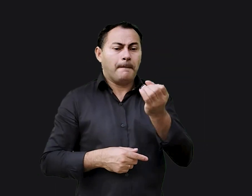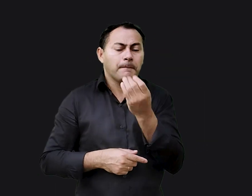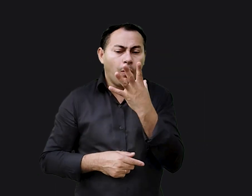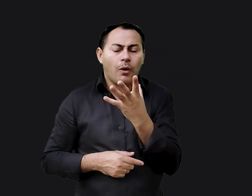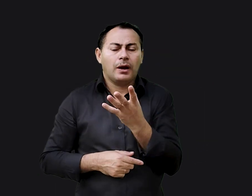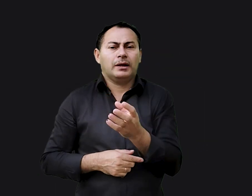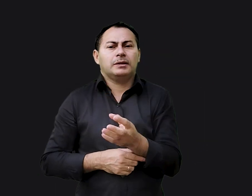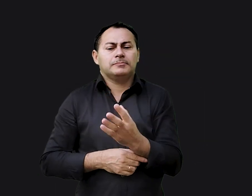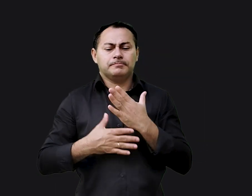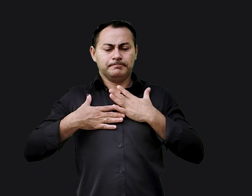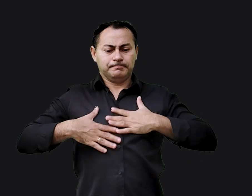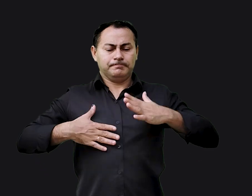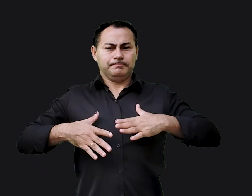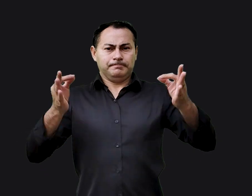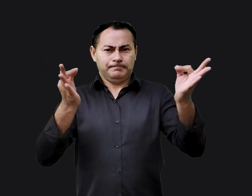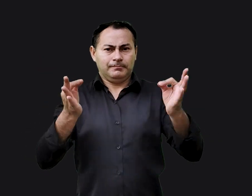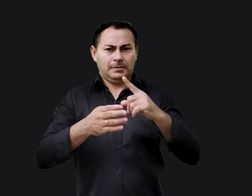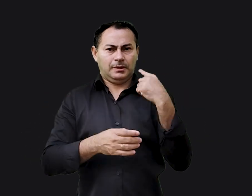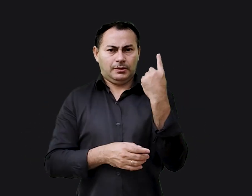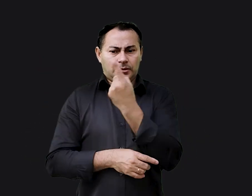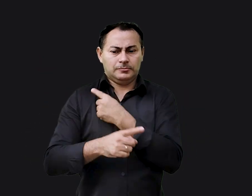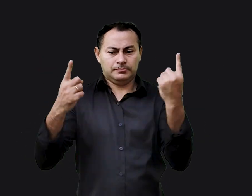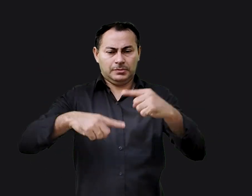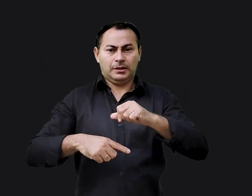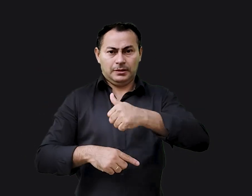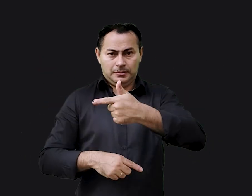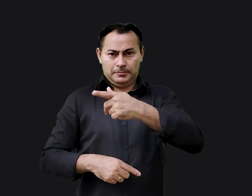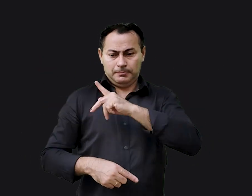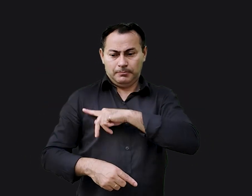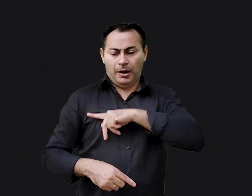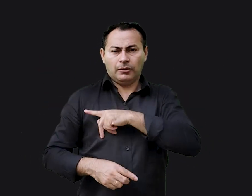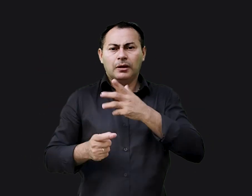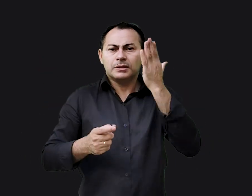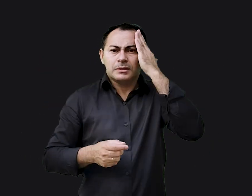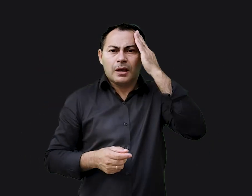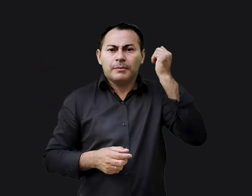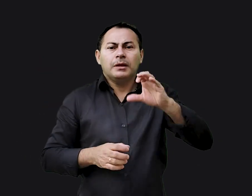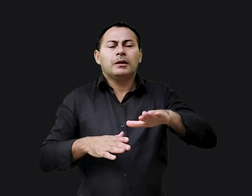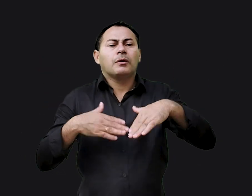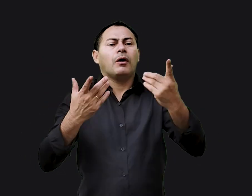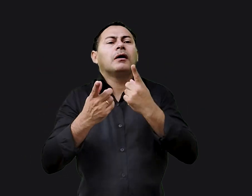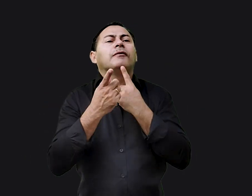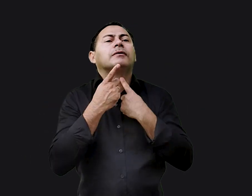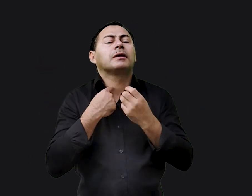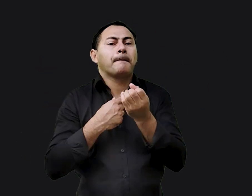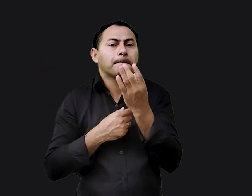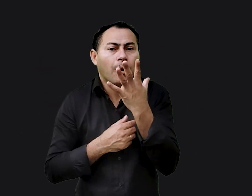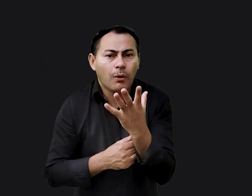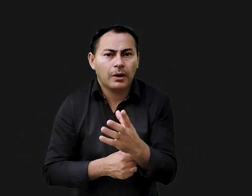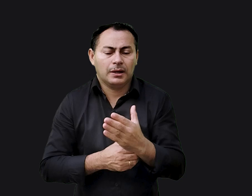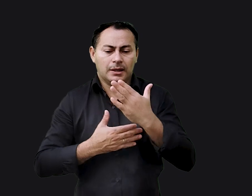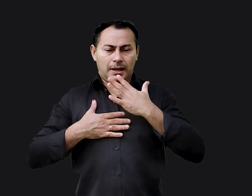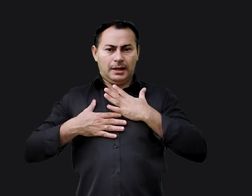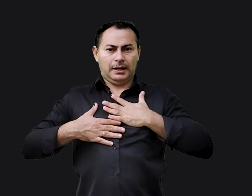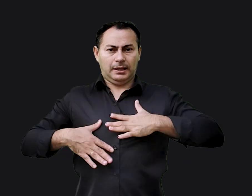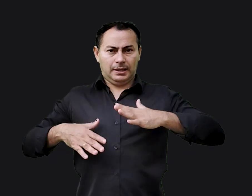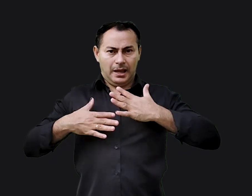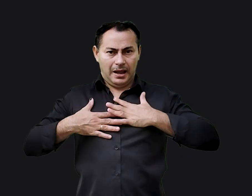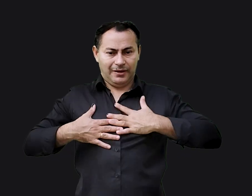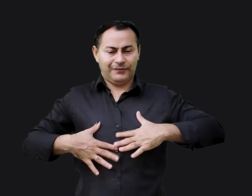e perfeita somos desafiados por Paulo descobrir qual é essa vontade boa agradável